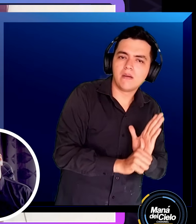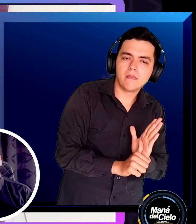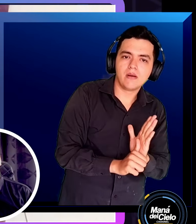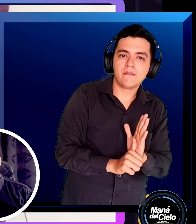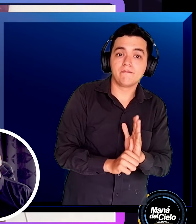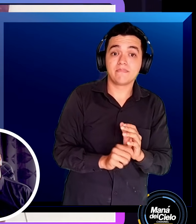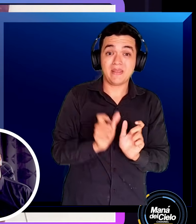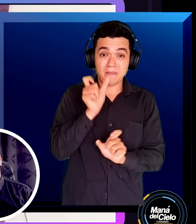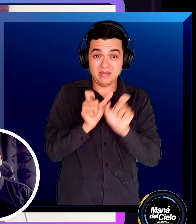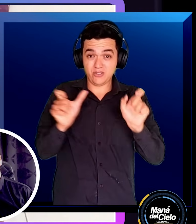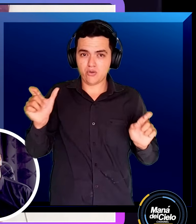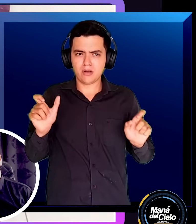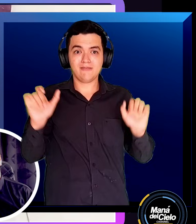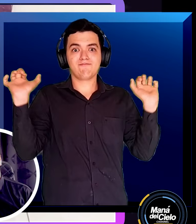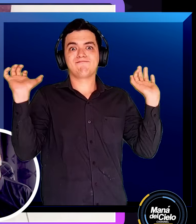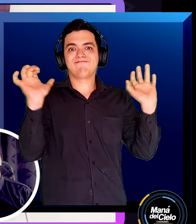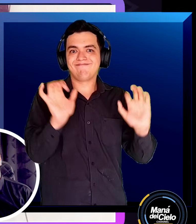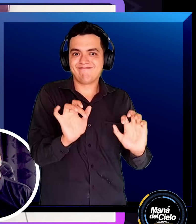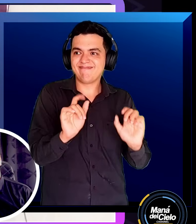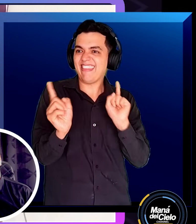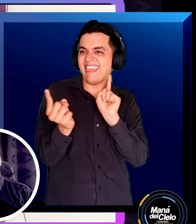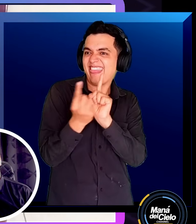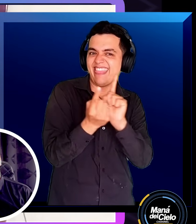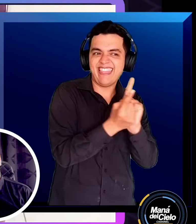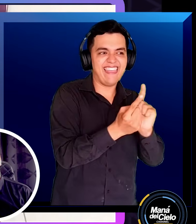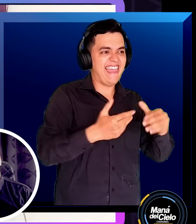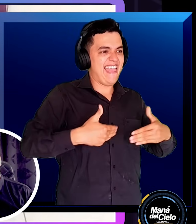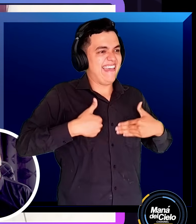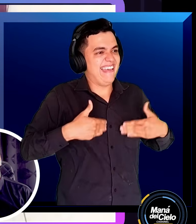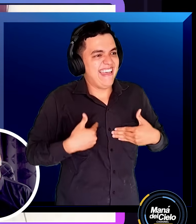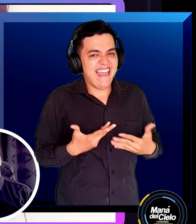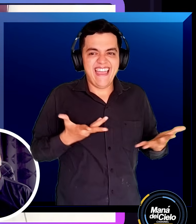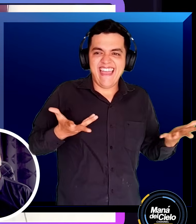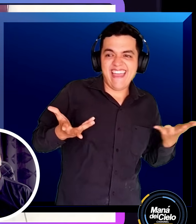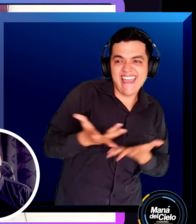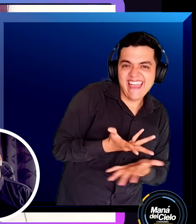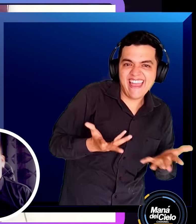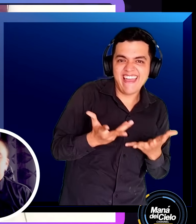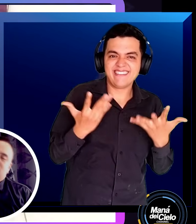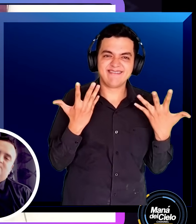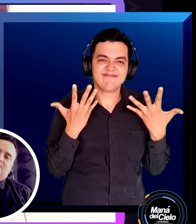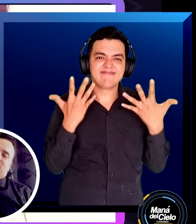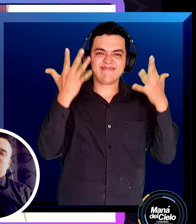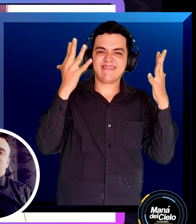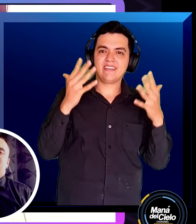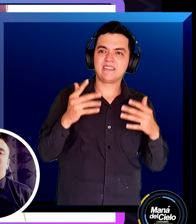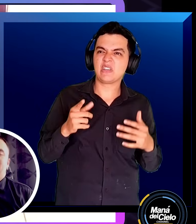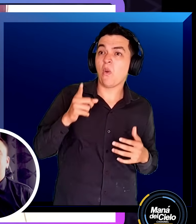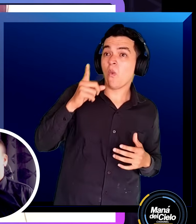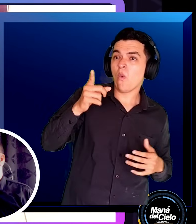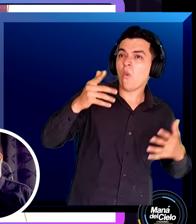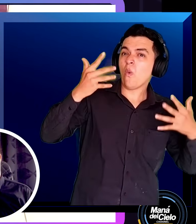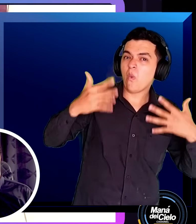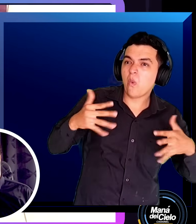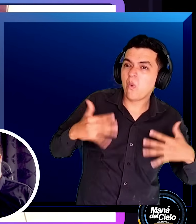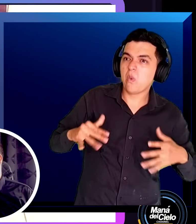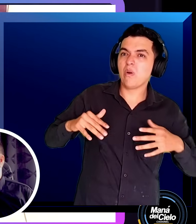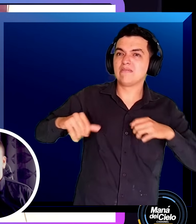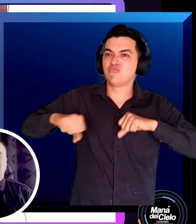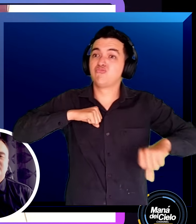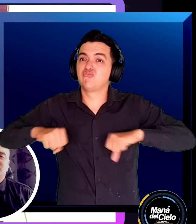un movimiento del Espíritu Santo, de la gloria de Dios, de la salvación de los